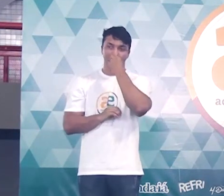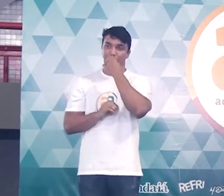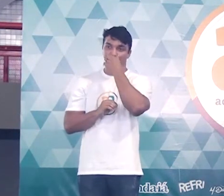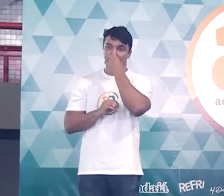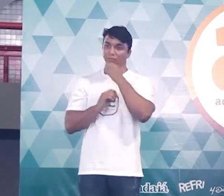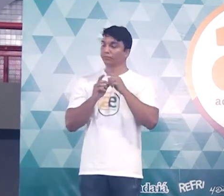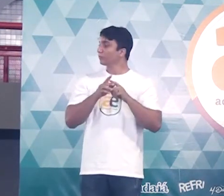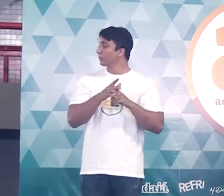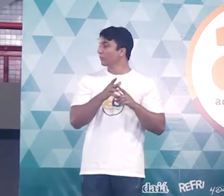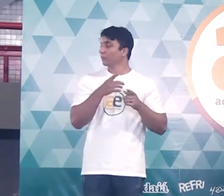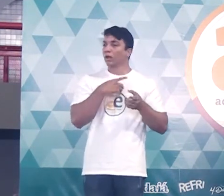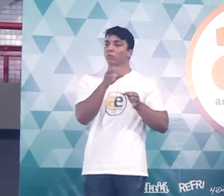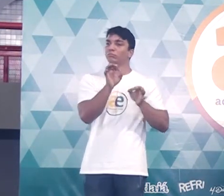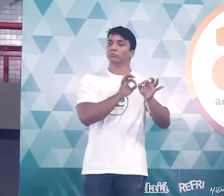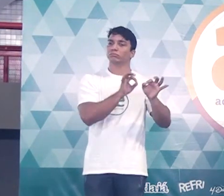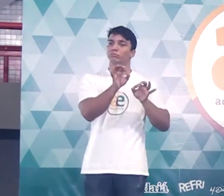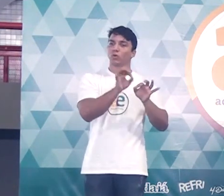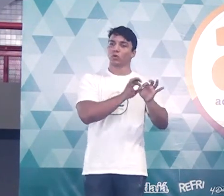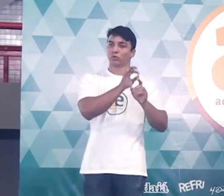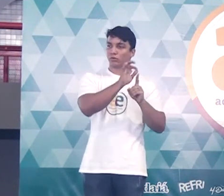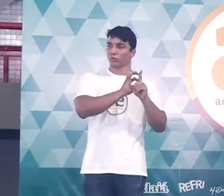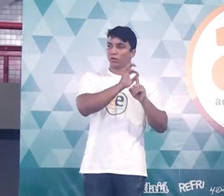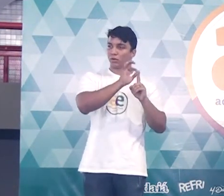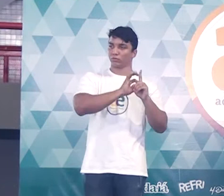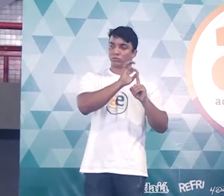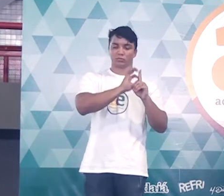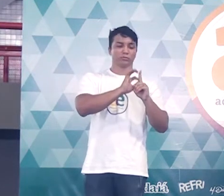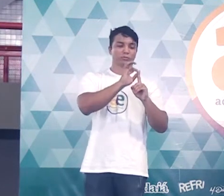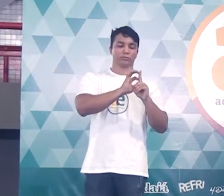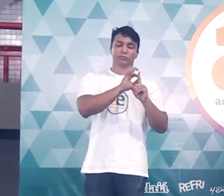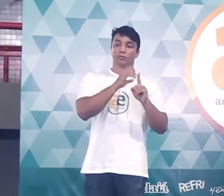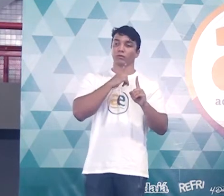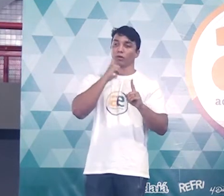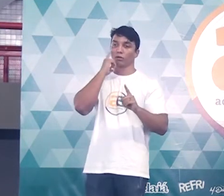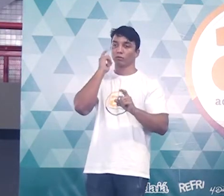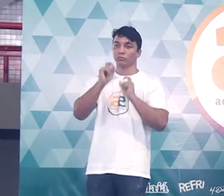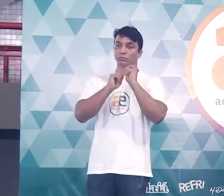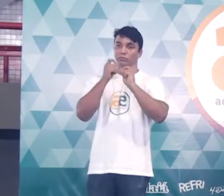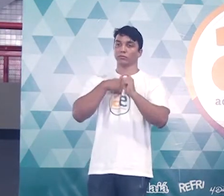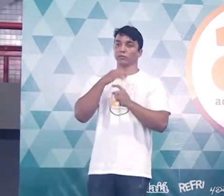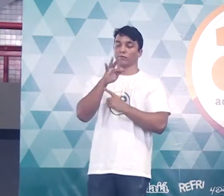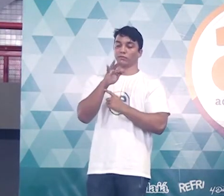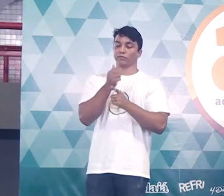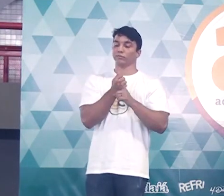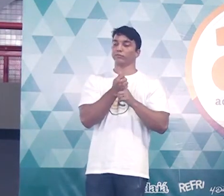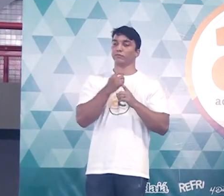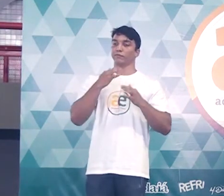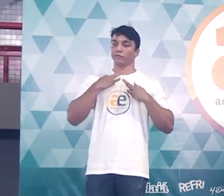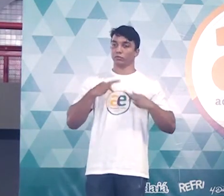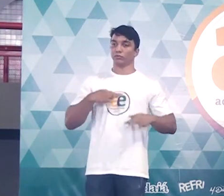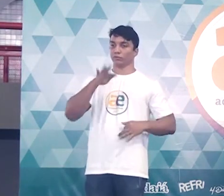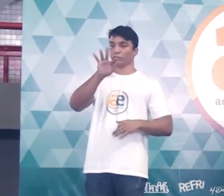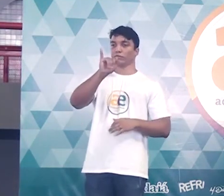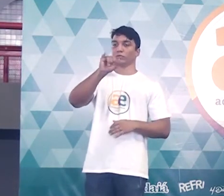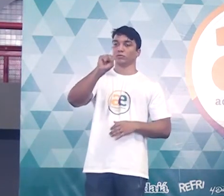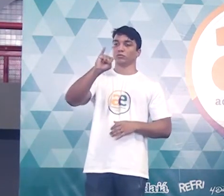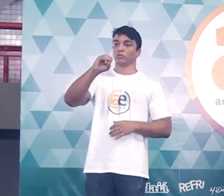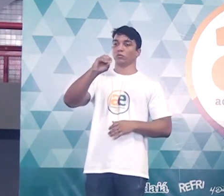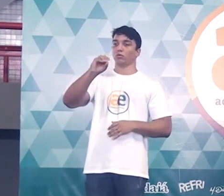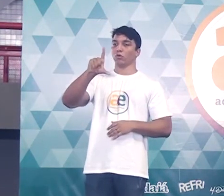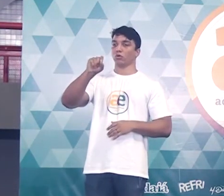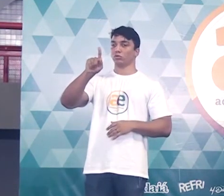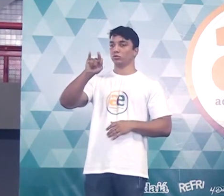Controlar a temperatura é bom. Existe um princípio fisiológico chamado de homeostase.